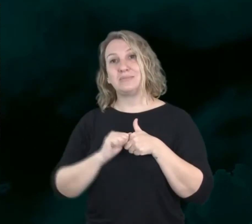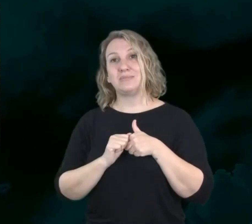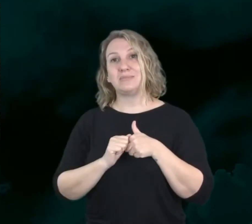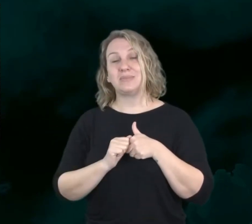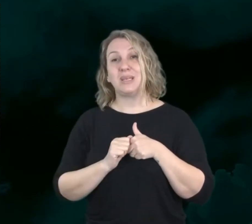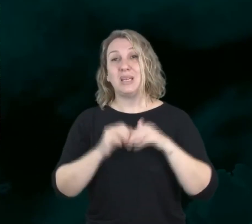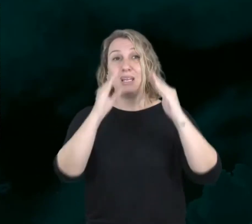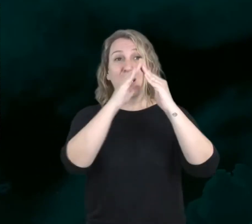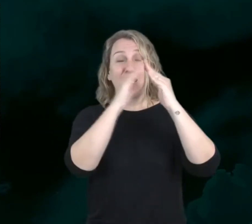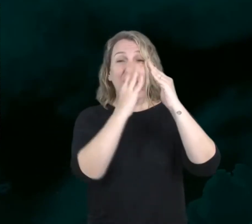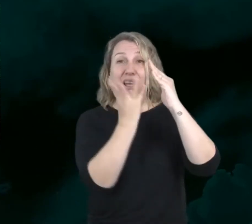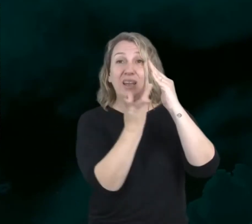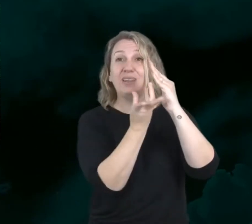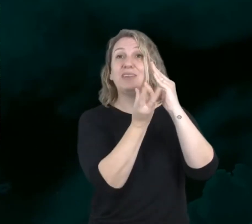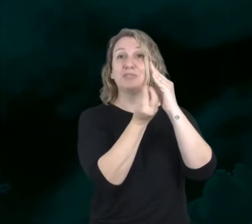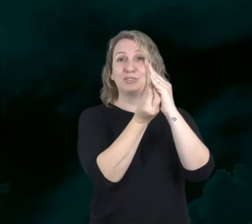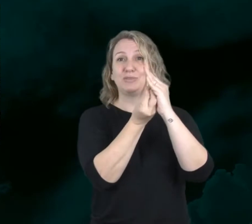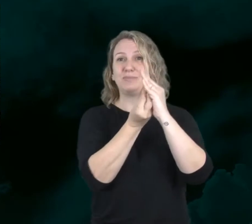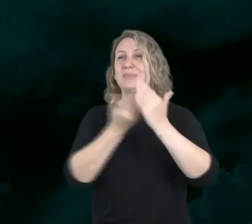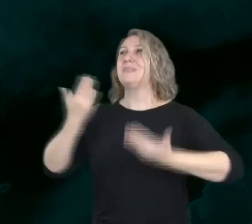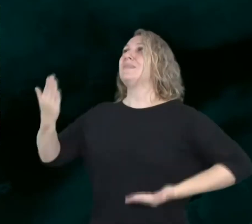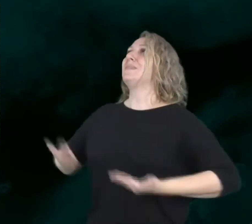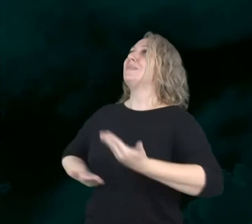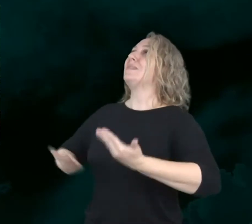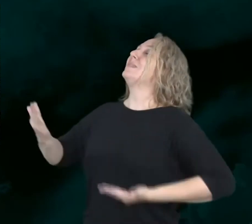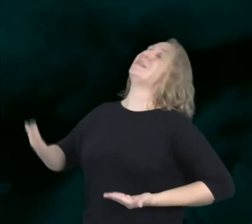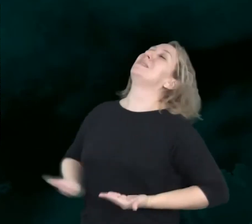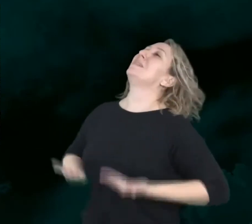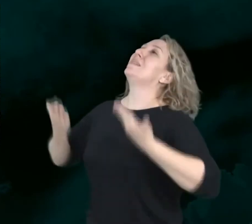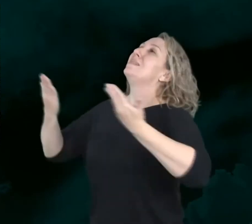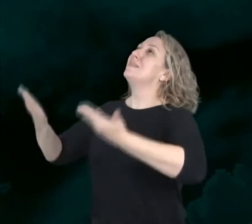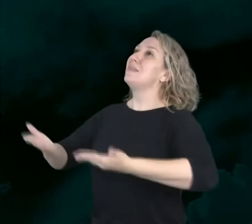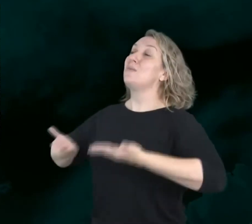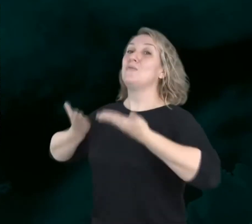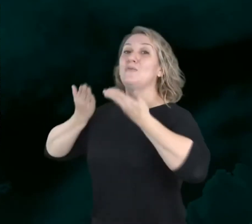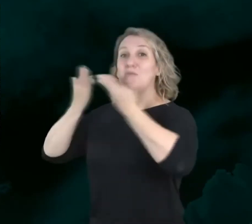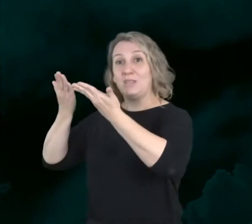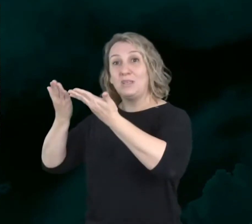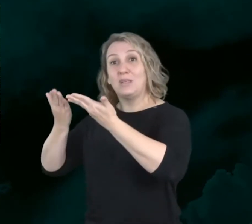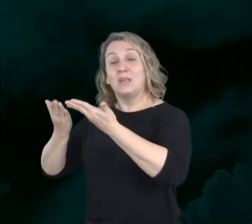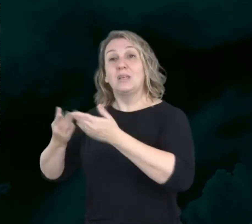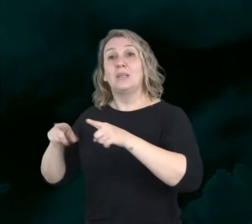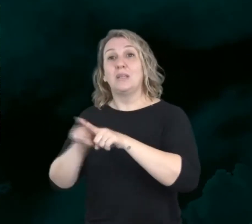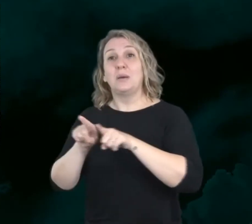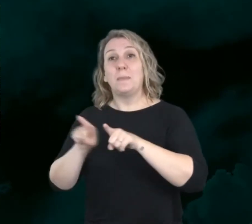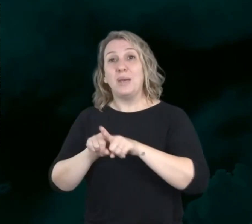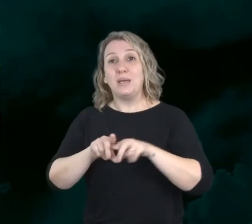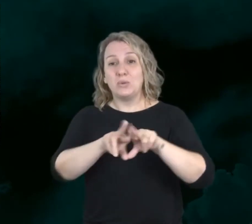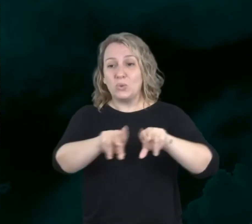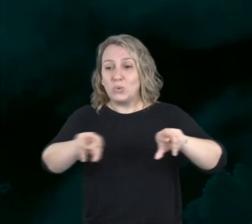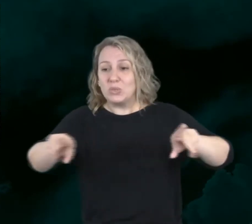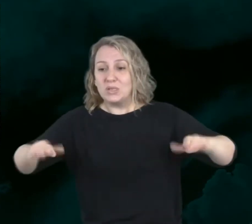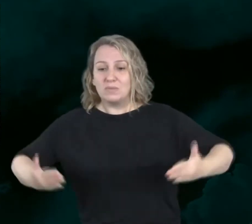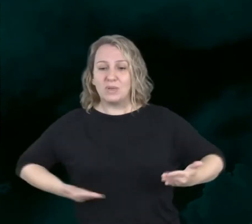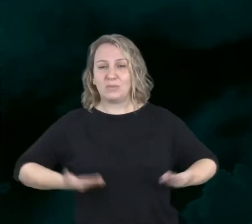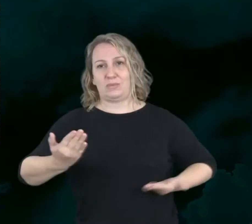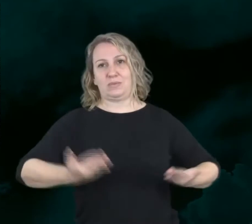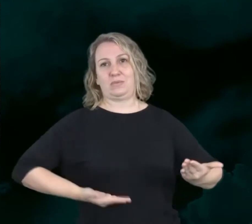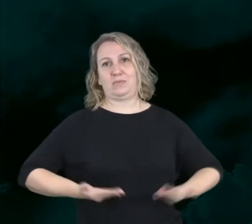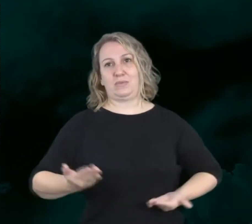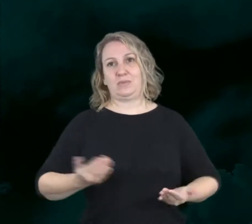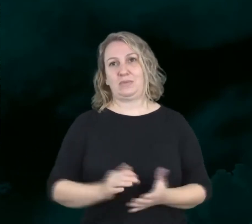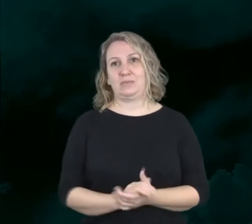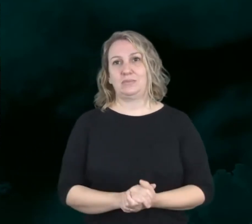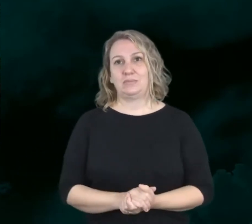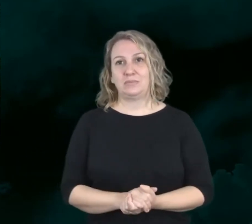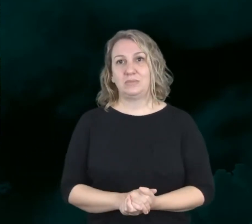igreja, viver a verdadeira vida da igreja, a realidade do reino dos céus. Meus queridos irmãos, as